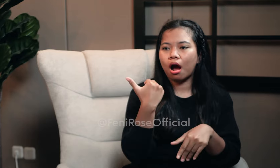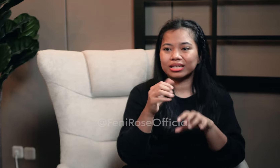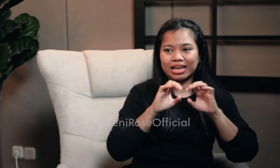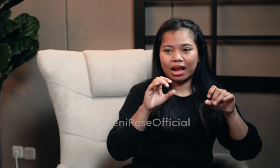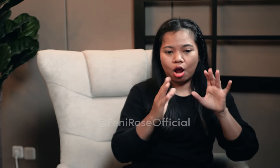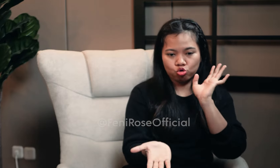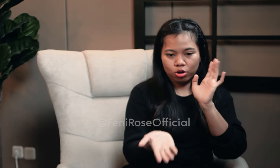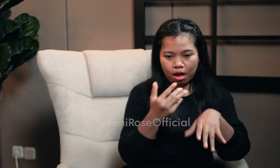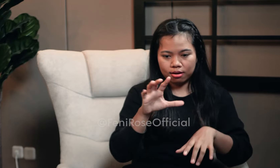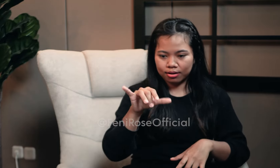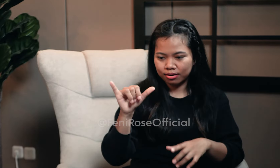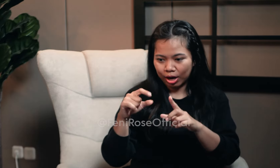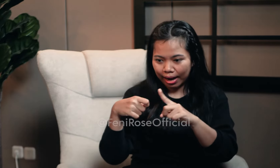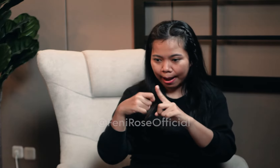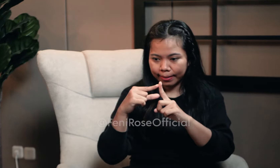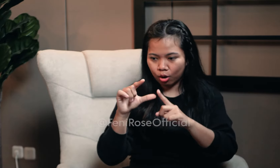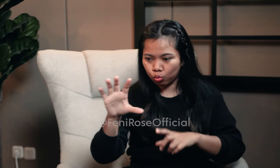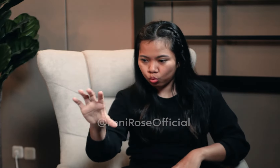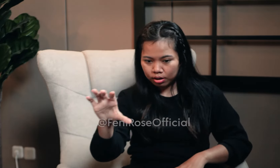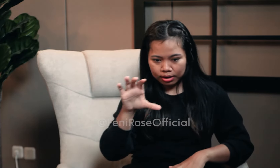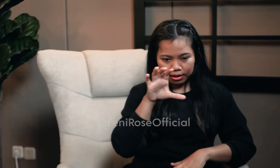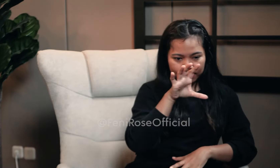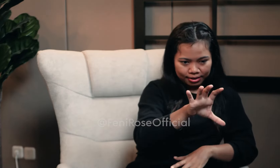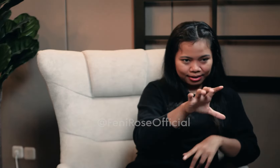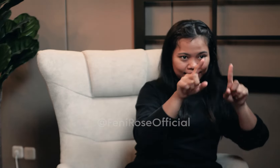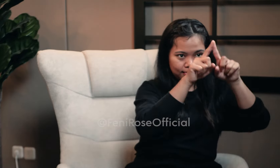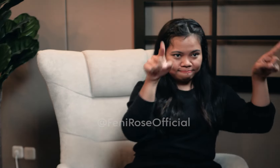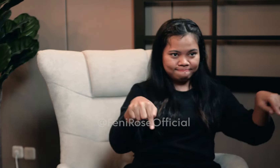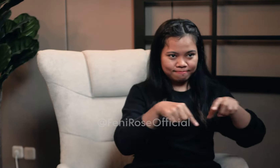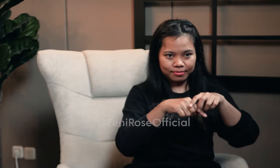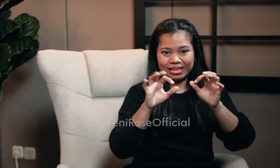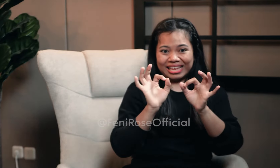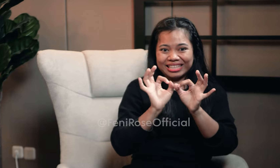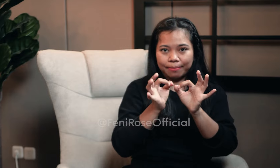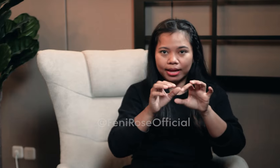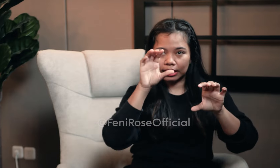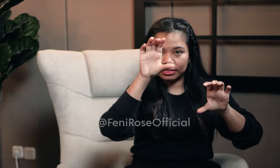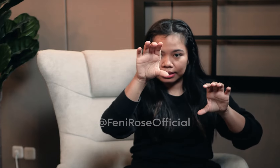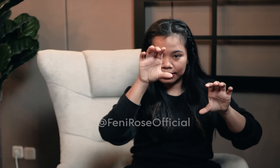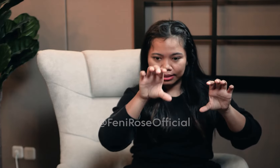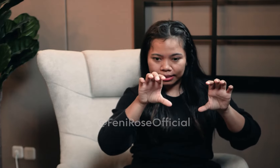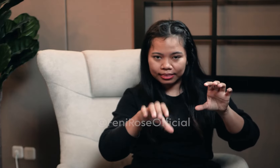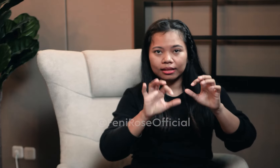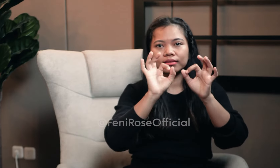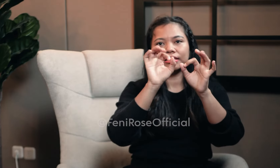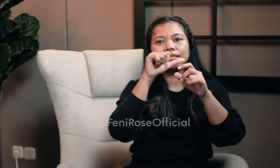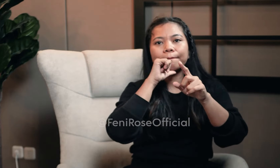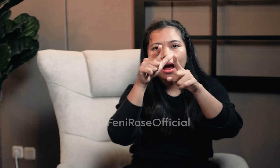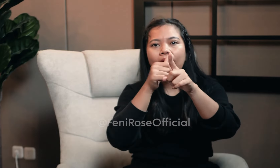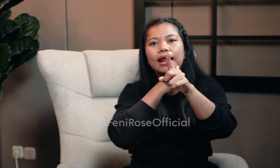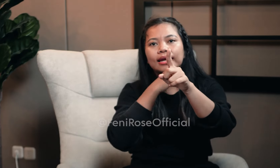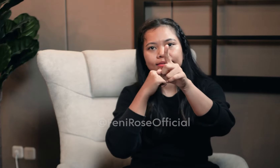dong bisa Bisa enggak sih memiliki apa sih akses yang artinya bisa lebih teman-teman tuli paham Seperti contohnya